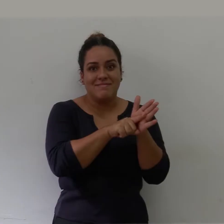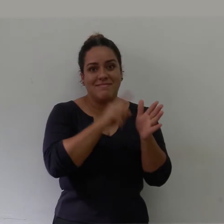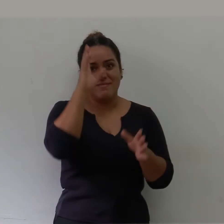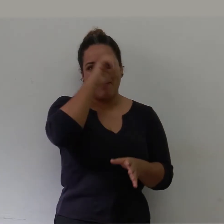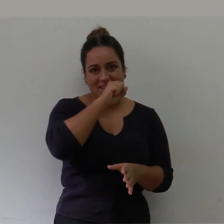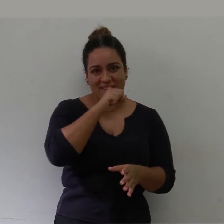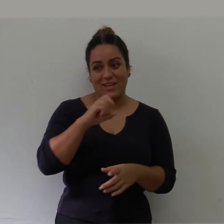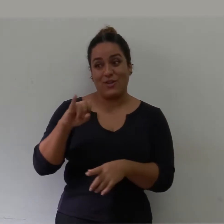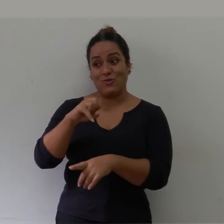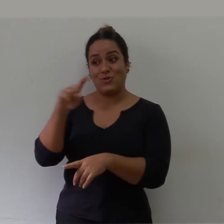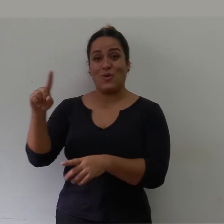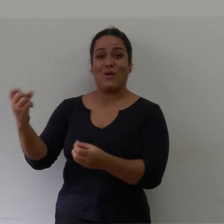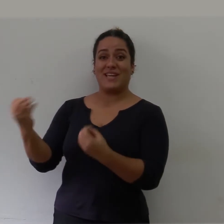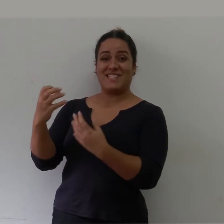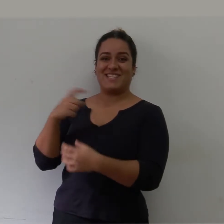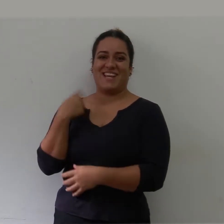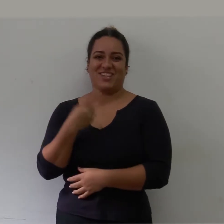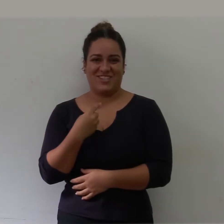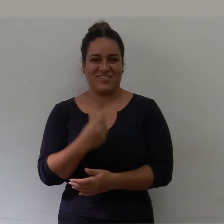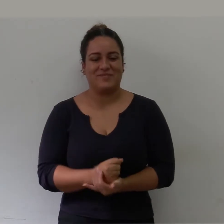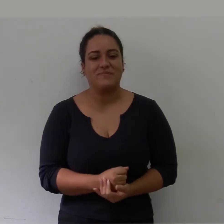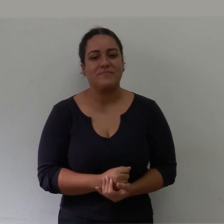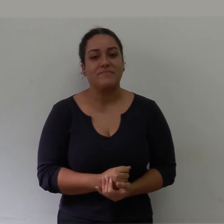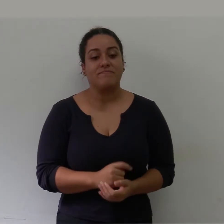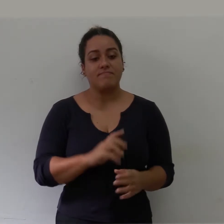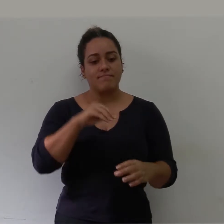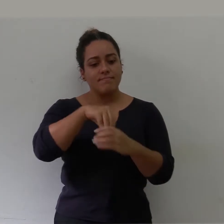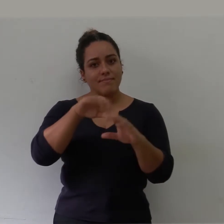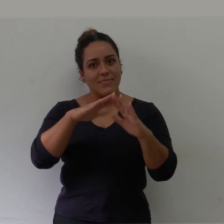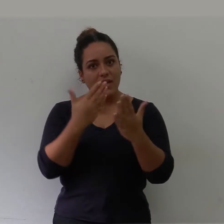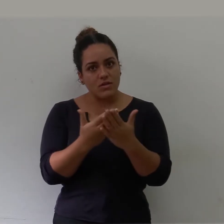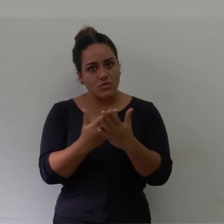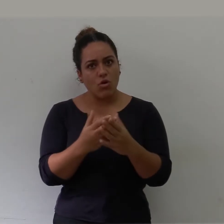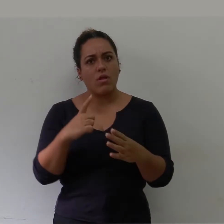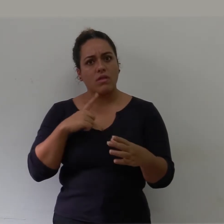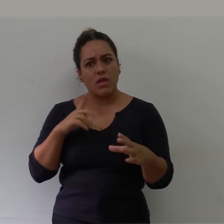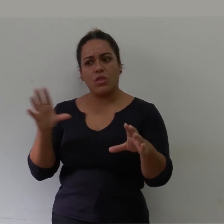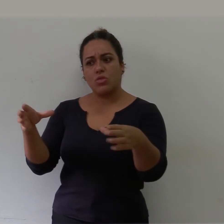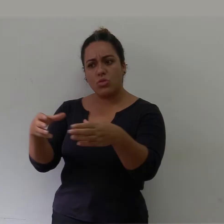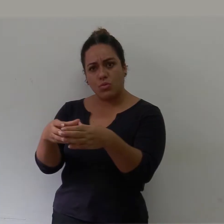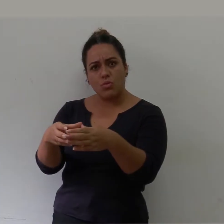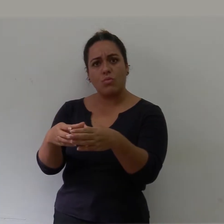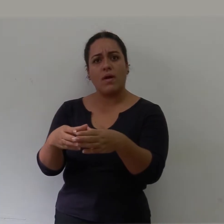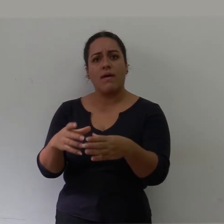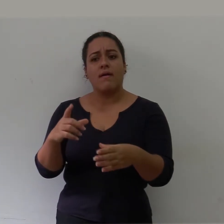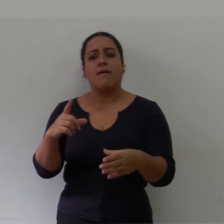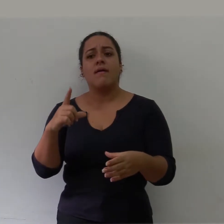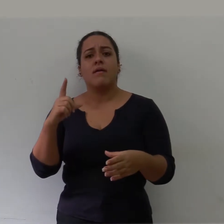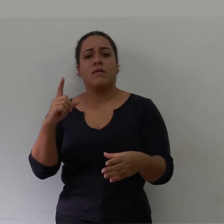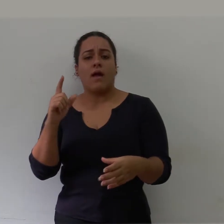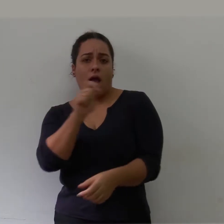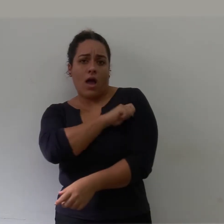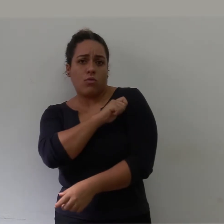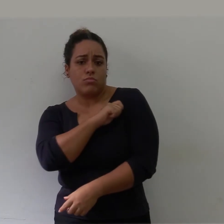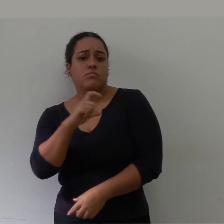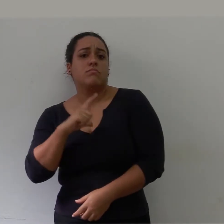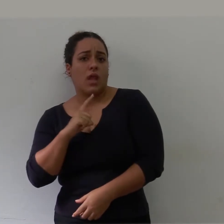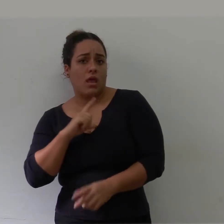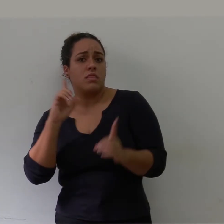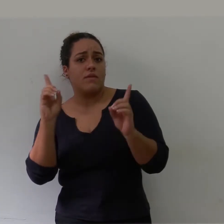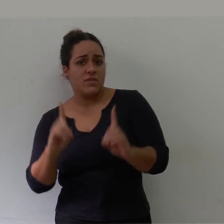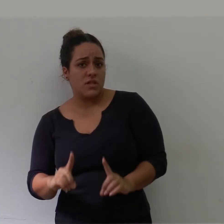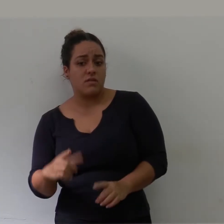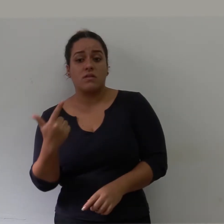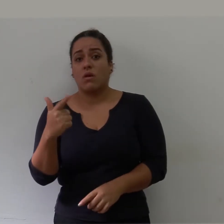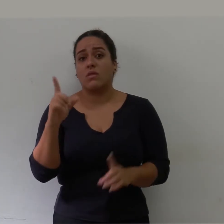ponto até o João ensina a gente, né? Na escola, muitas turmas são formadas por alunos com e sem deficiência. Um